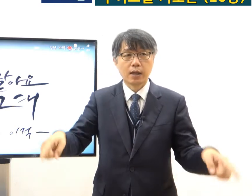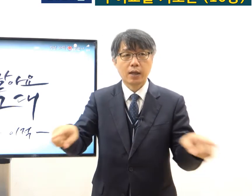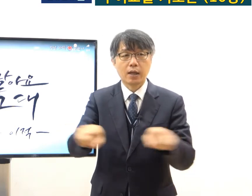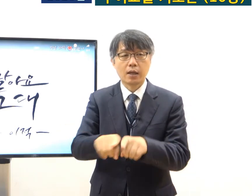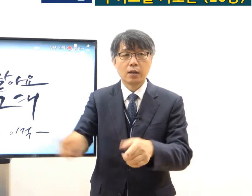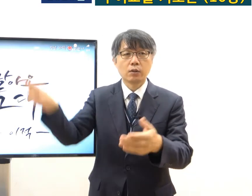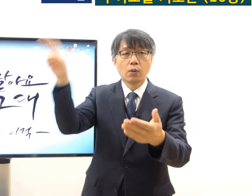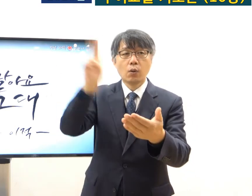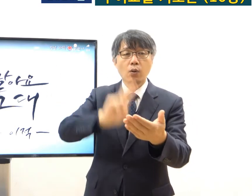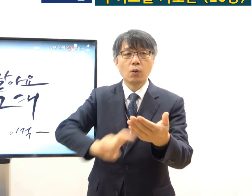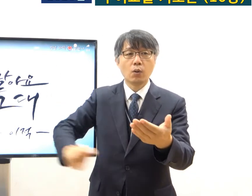함께